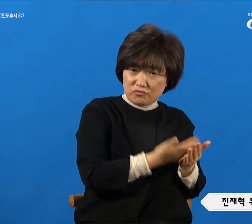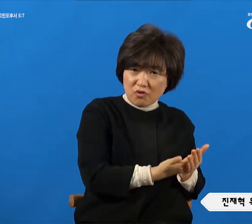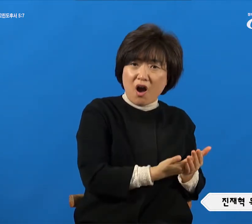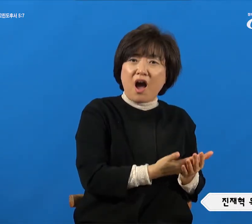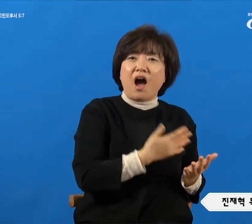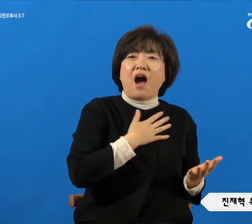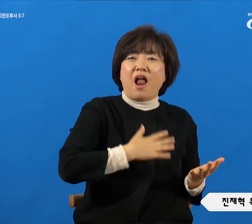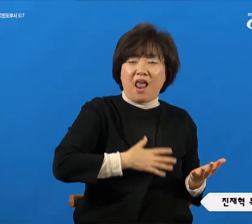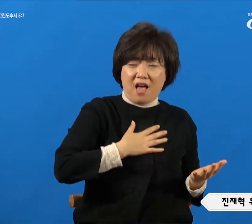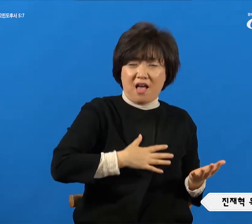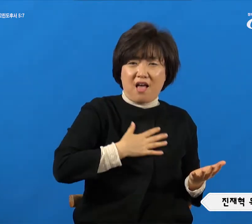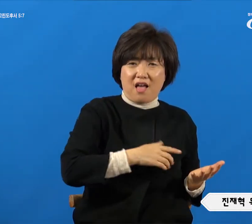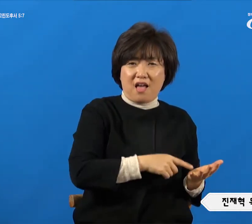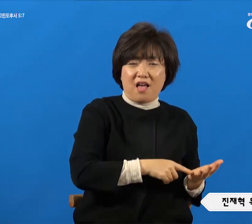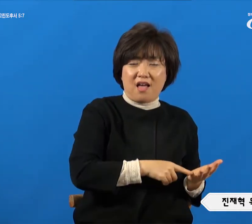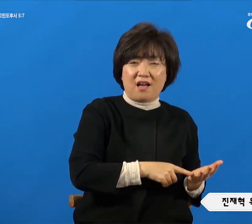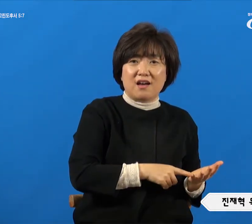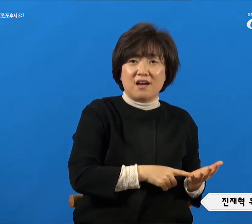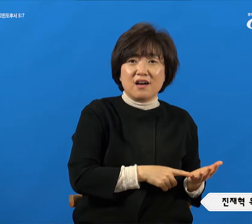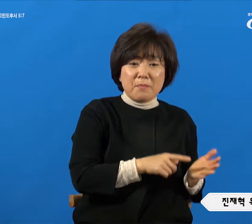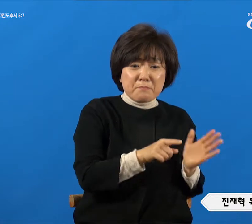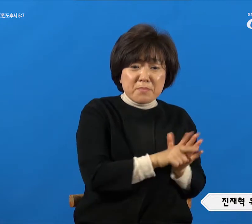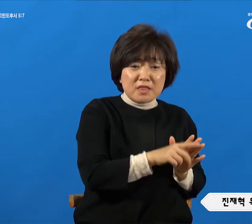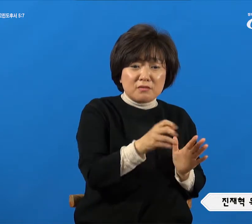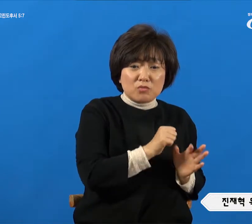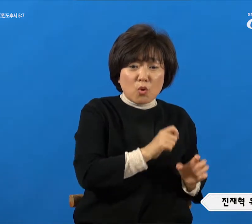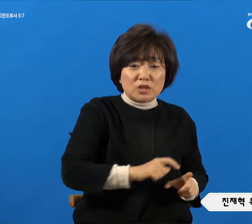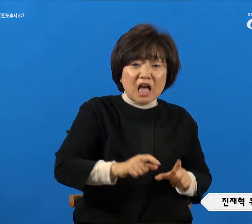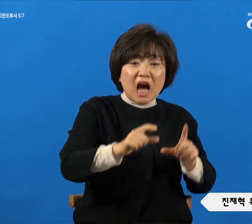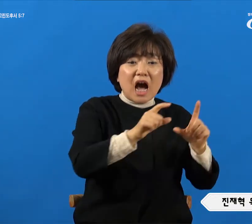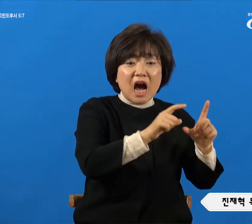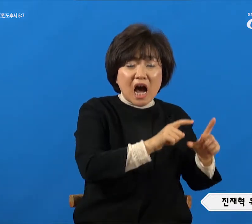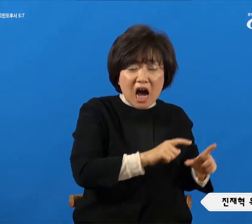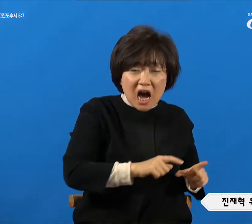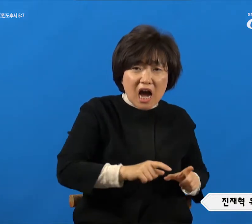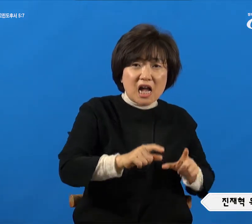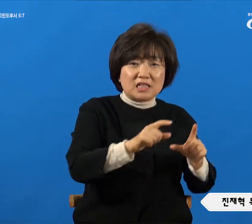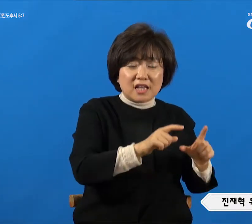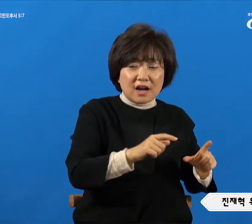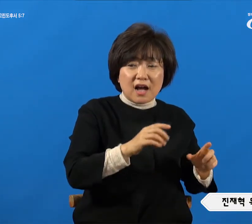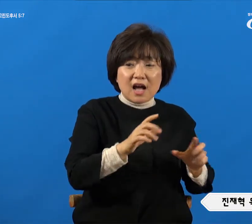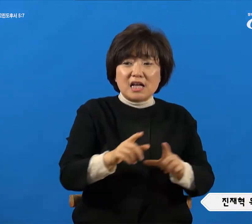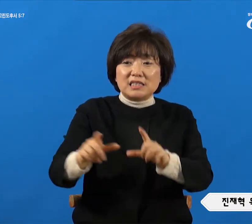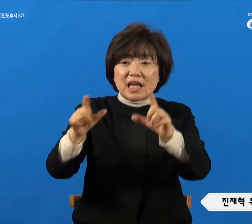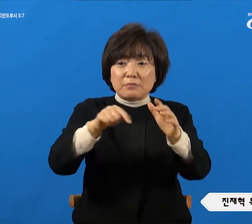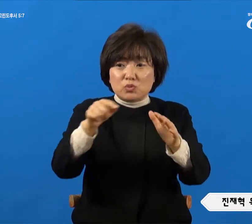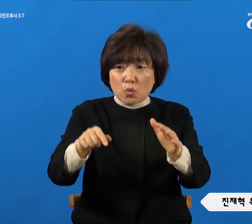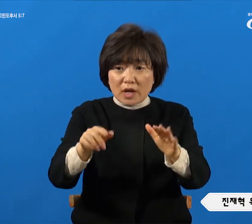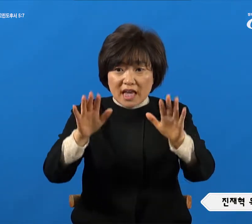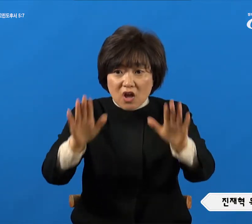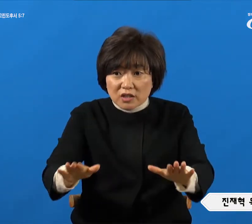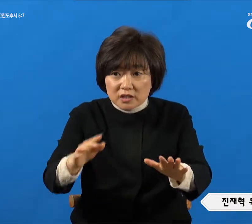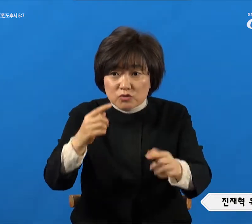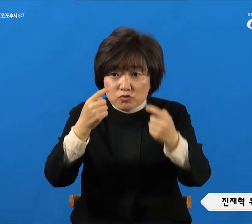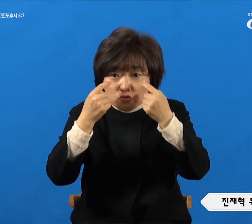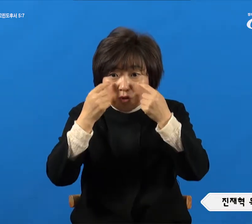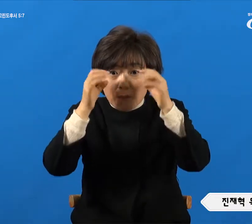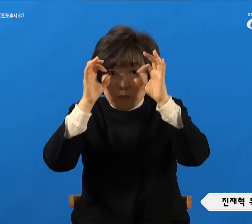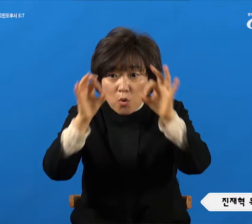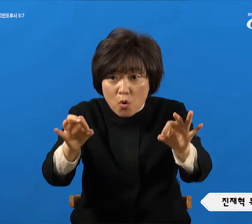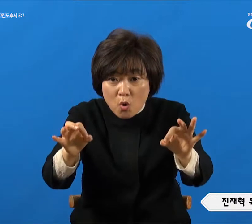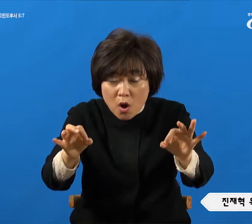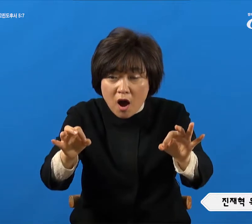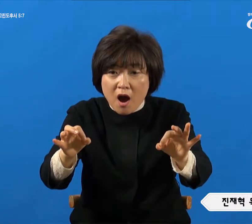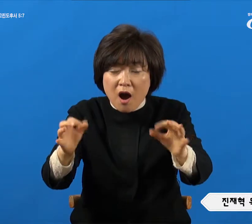것을 부인하진 않습니다. 그러나 믿음으로 산다고 하다가 우리 삶 가운데 차가운 현실이 우리를